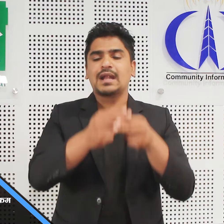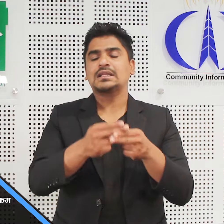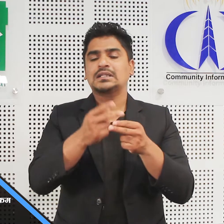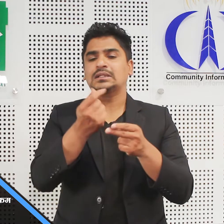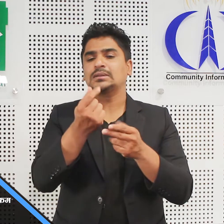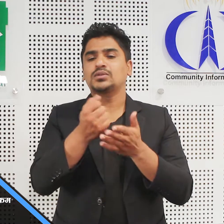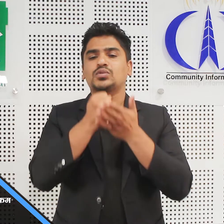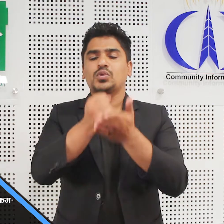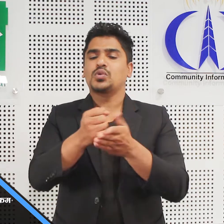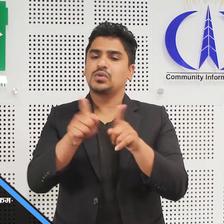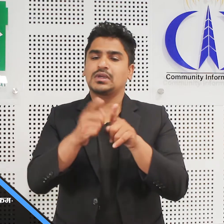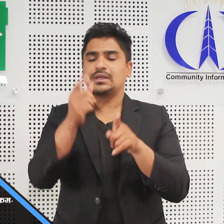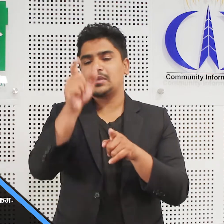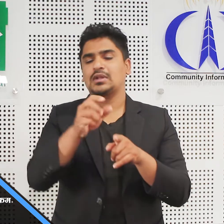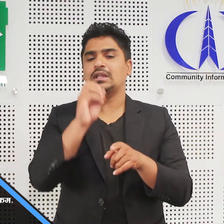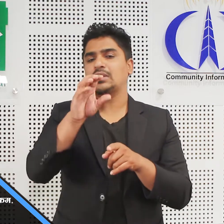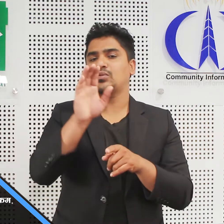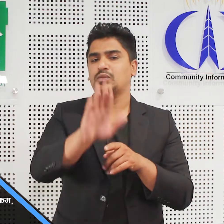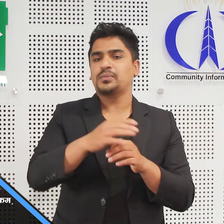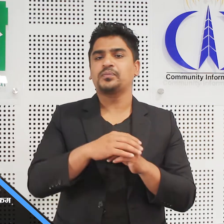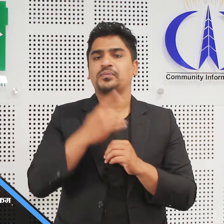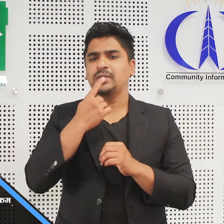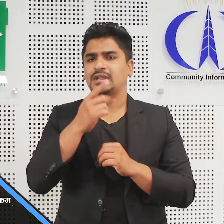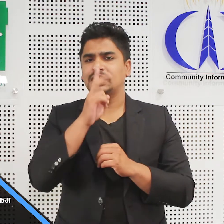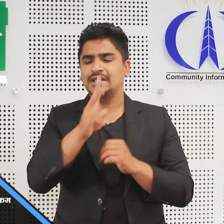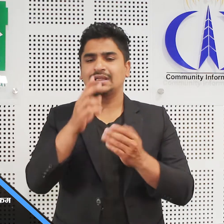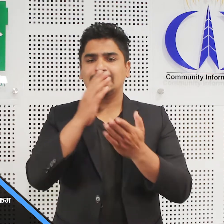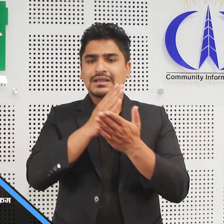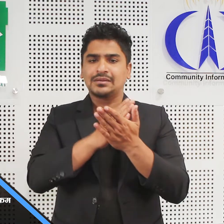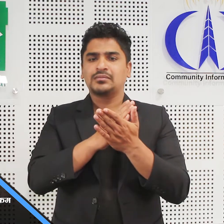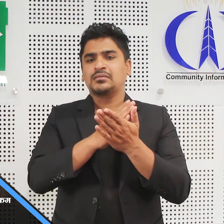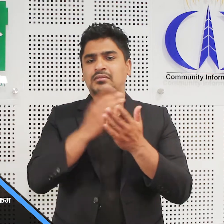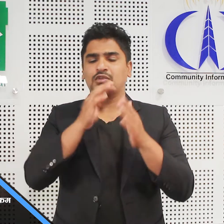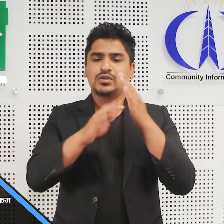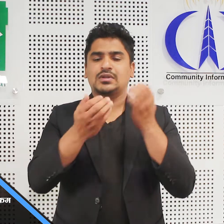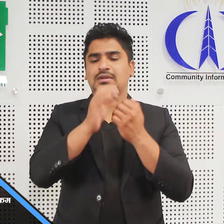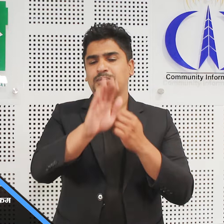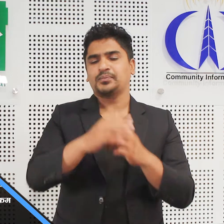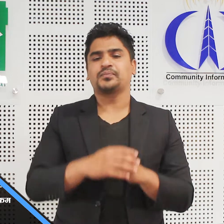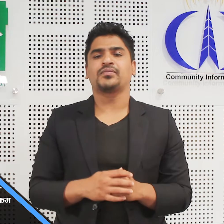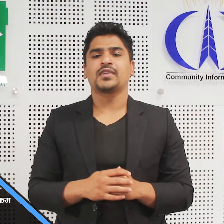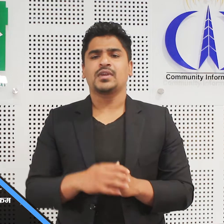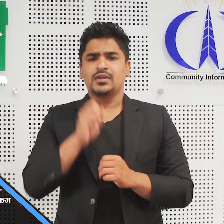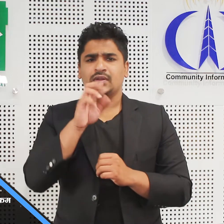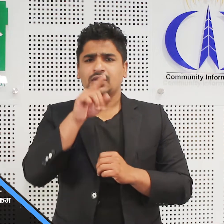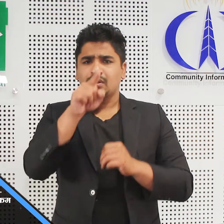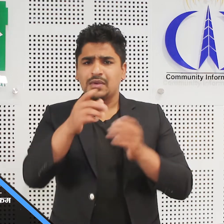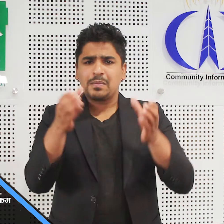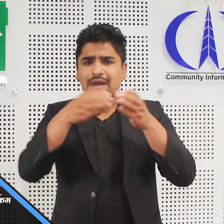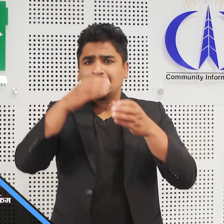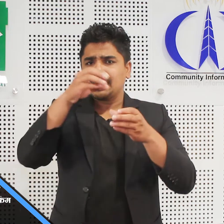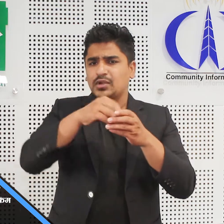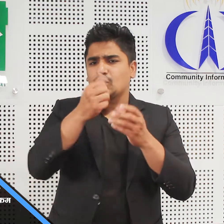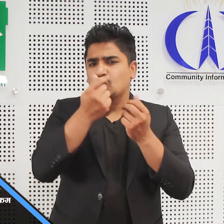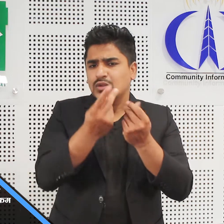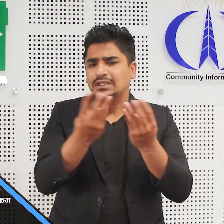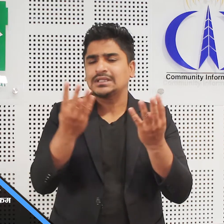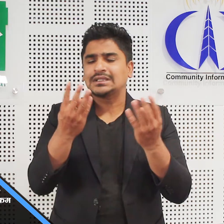केही व्यक्तिहरूलाई हामीले गरेका छौँ भने यस्तै कार्यक्रमहरू हामीले सञ्चालन गर्यौँ। तर तपाईँकै पालिका भित्रका कतिपय साना